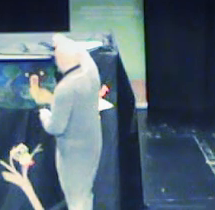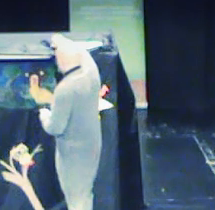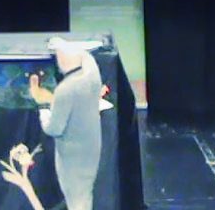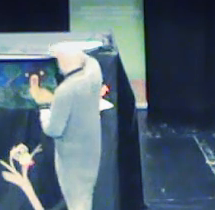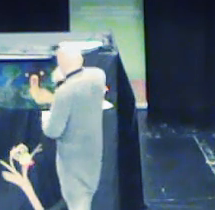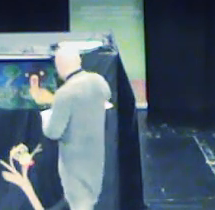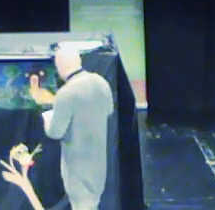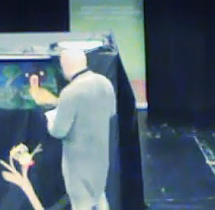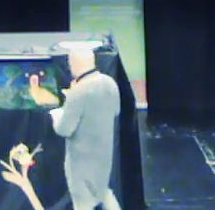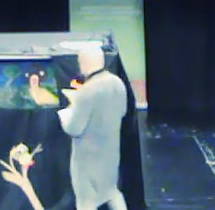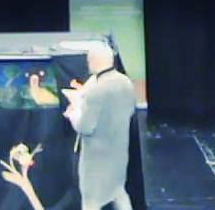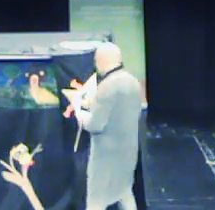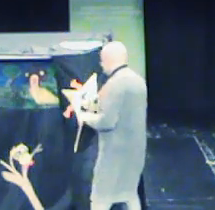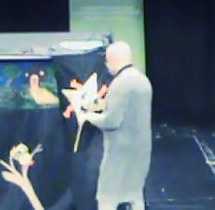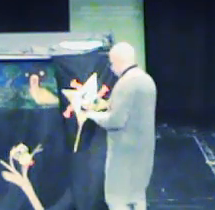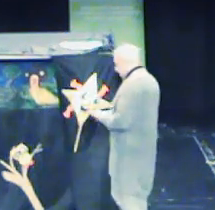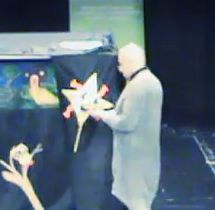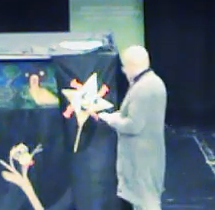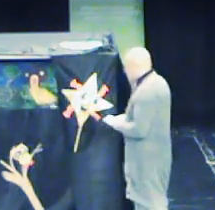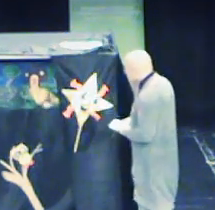Ahí, venga.